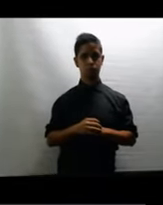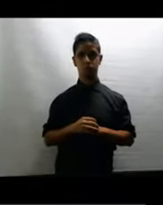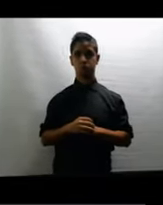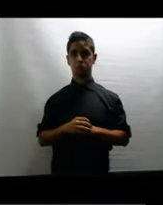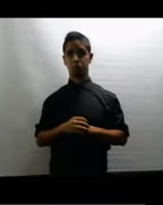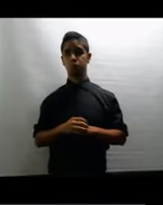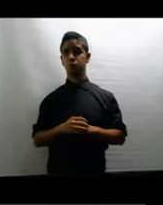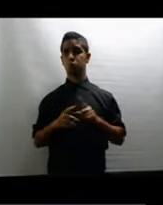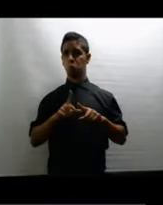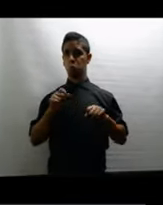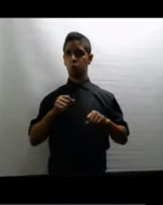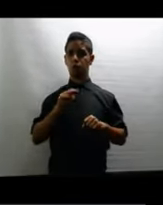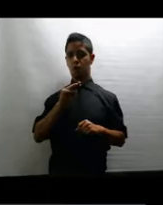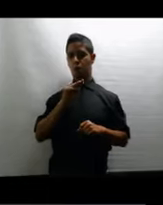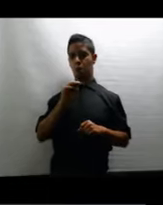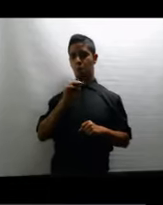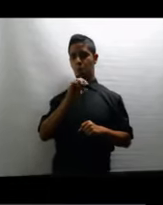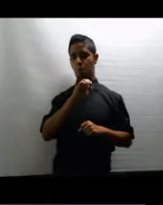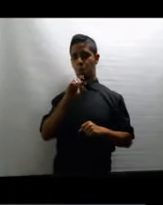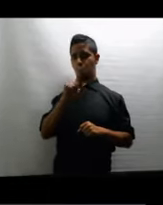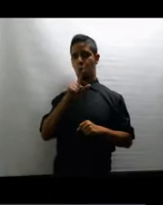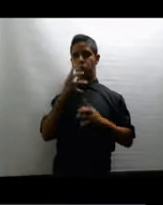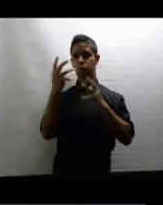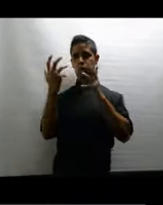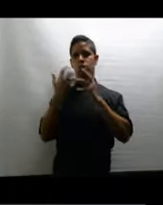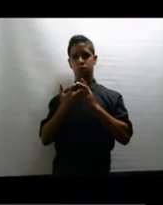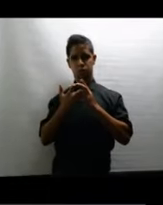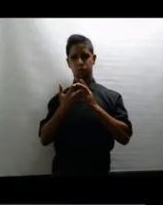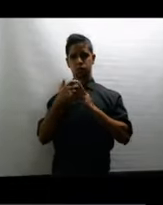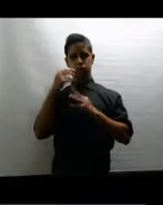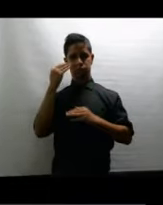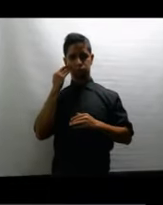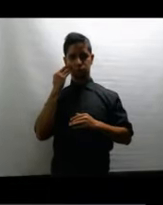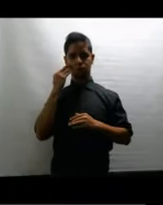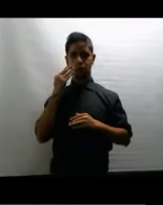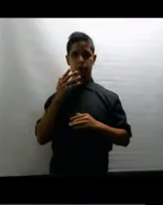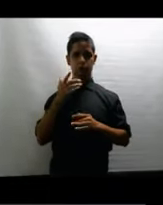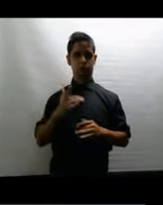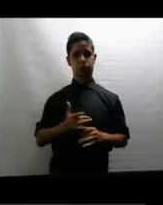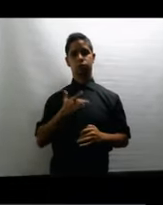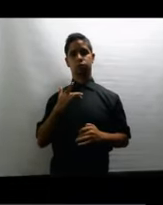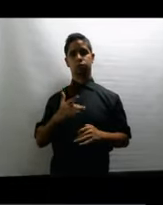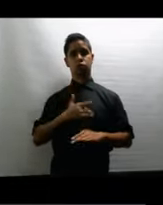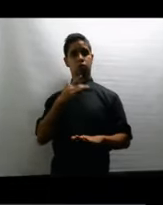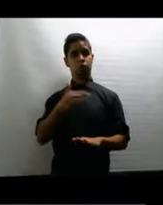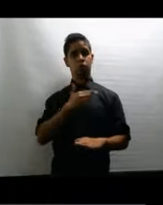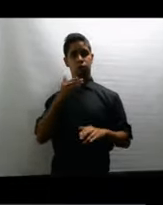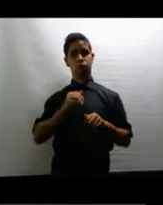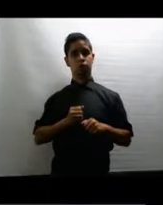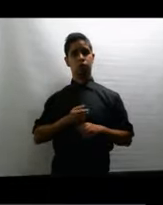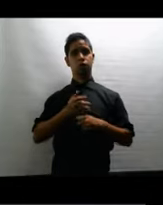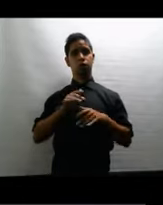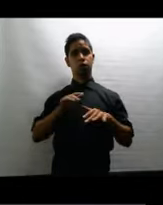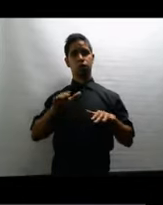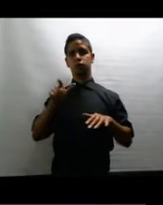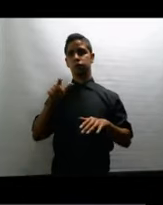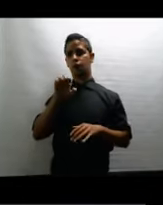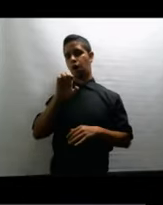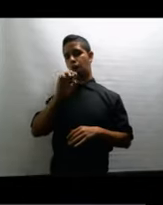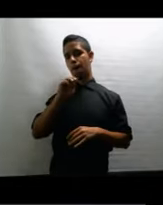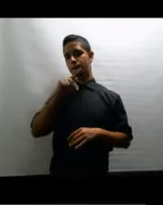escribiendo, pero sí el mood que refleja, ¿no? La animosidad de la canción y uno esa empatía que no la tiene todo